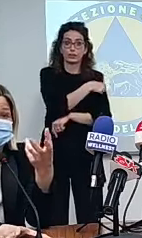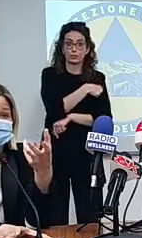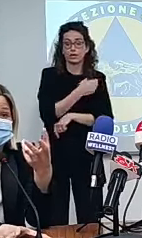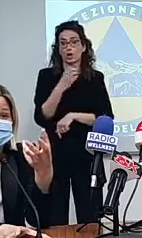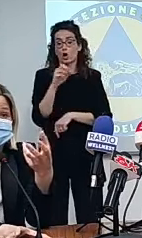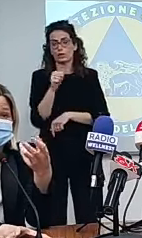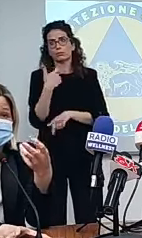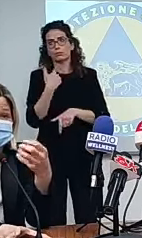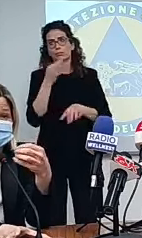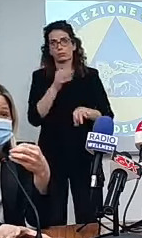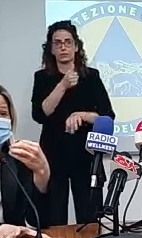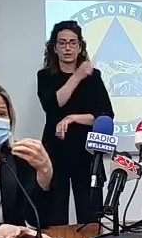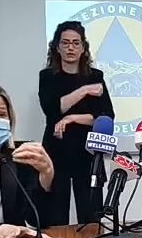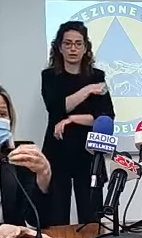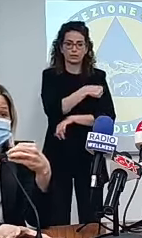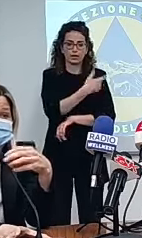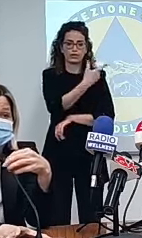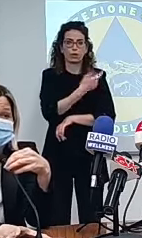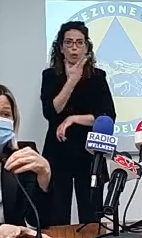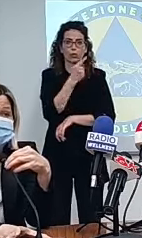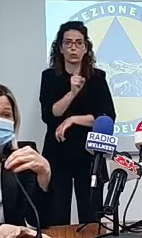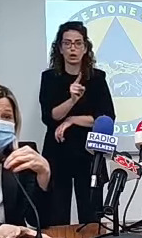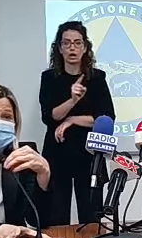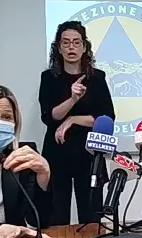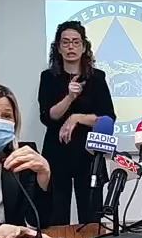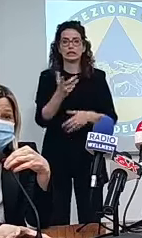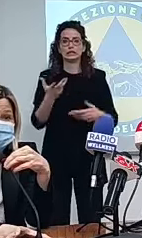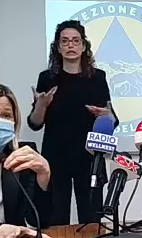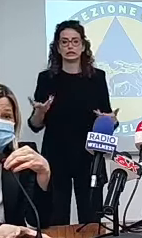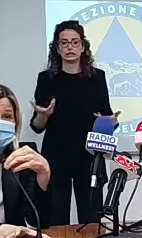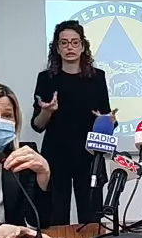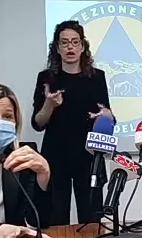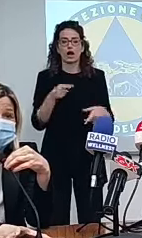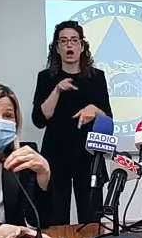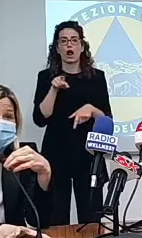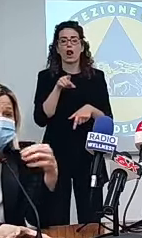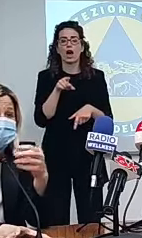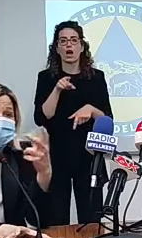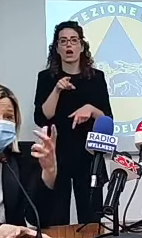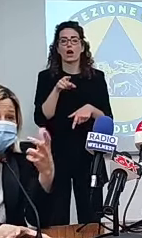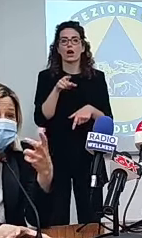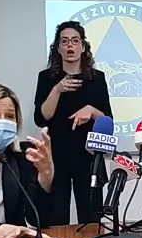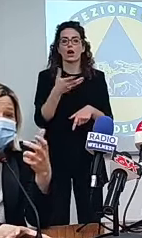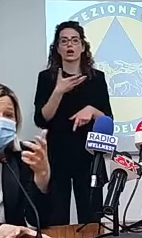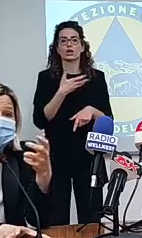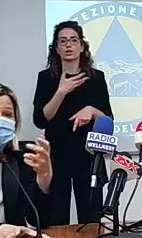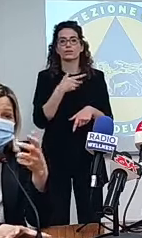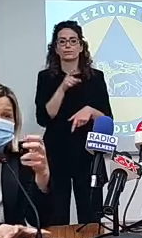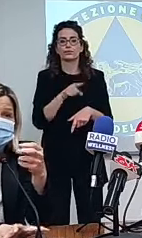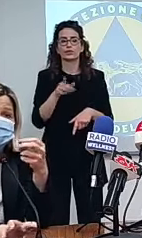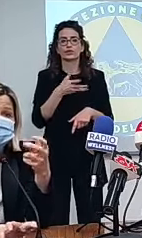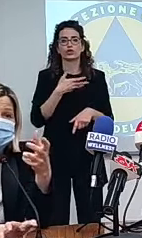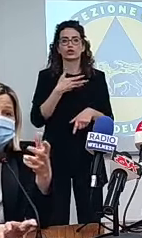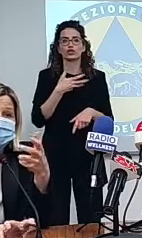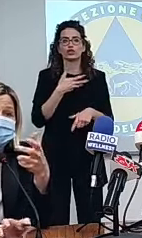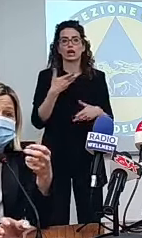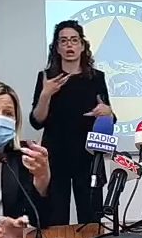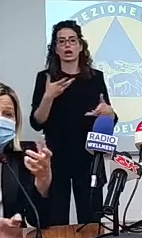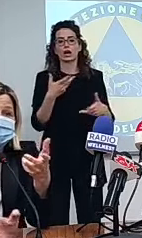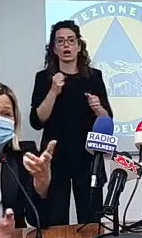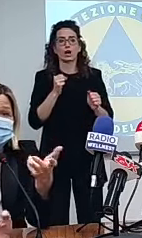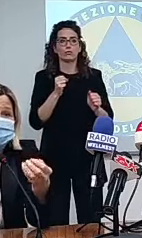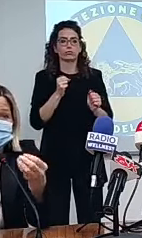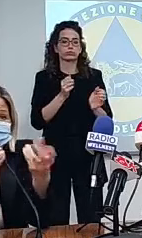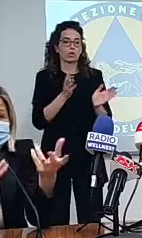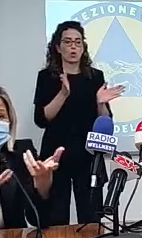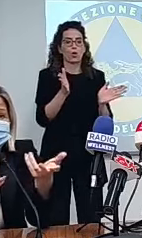si rifiutano di fare il vaccino, cioè loro lì non hanno tante possibilità di di usarli in